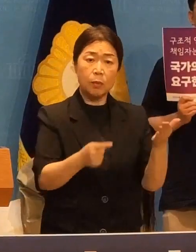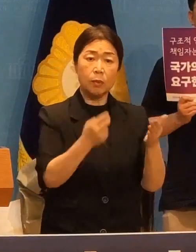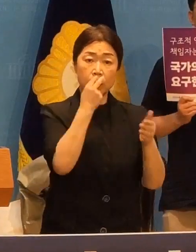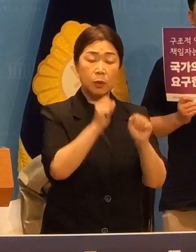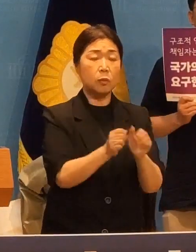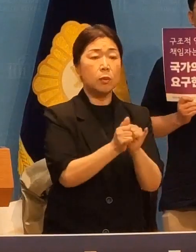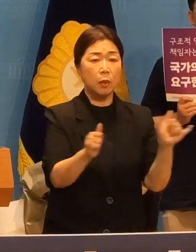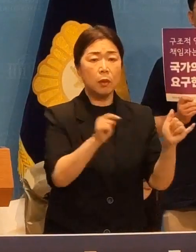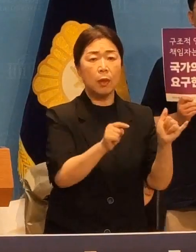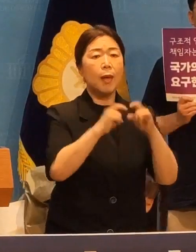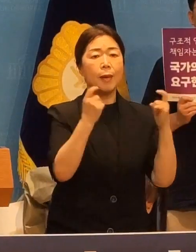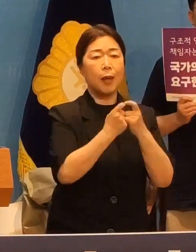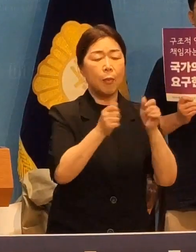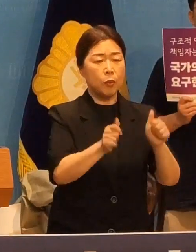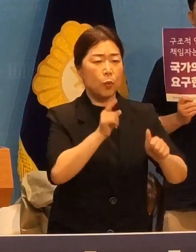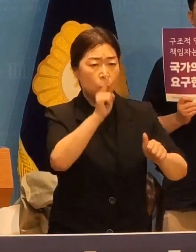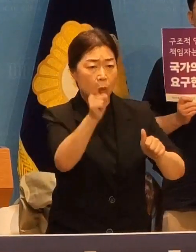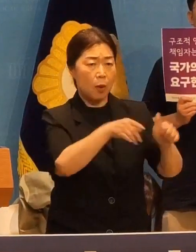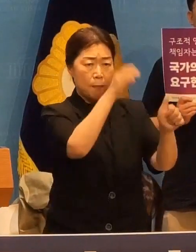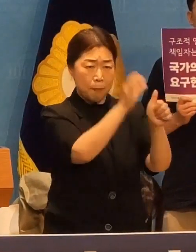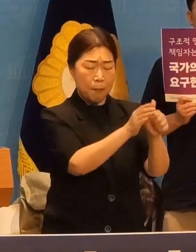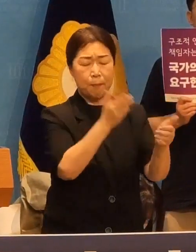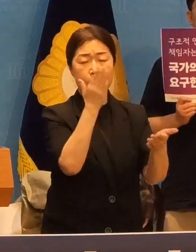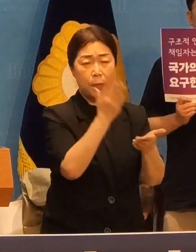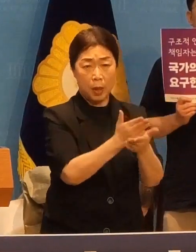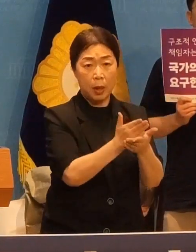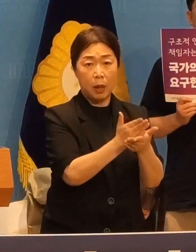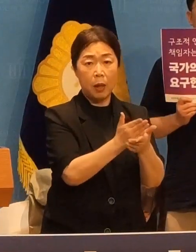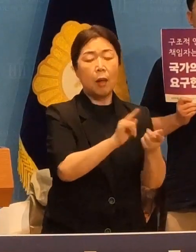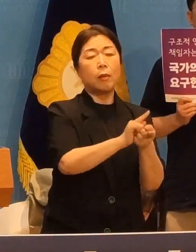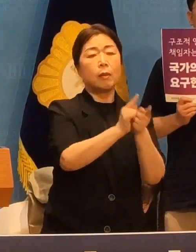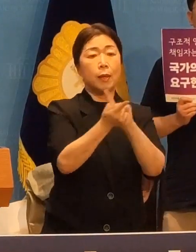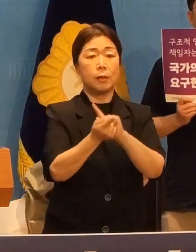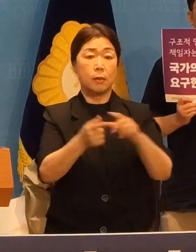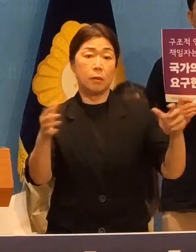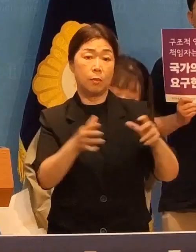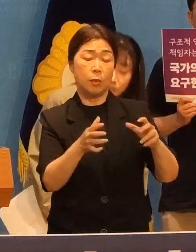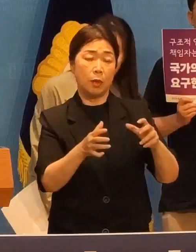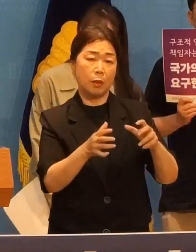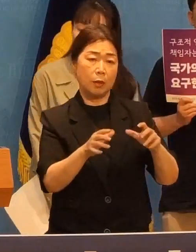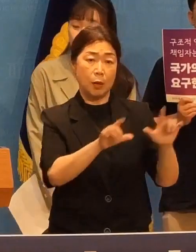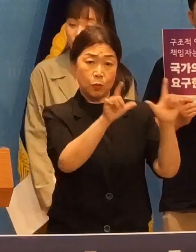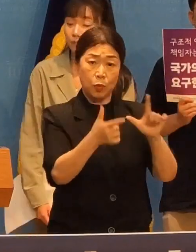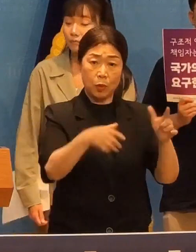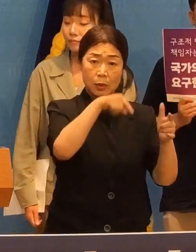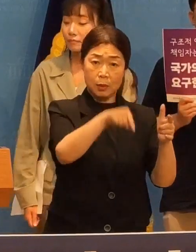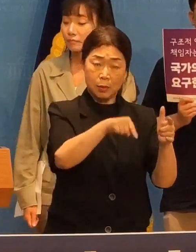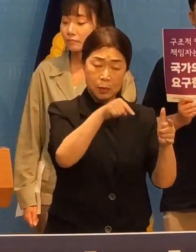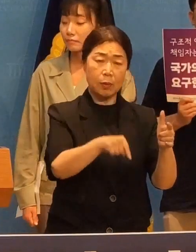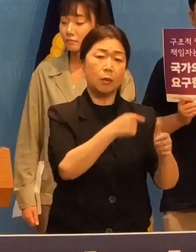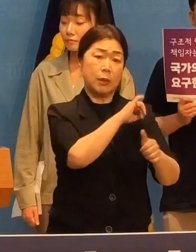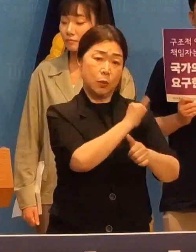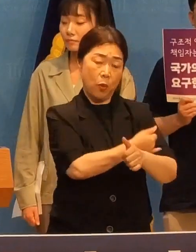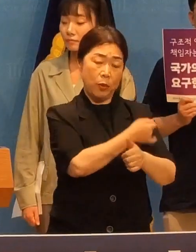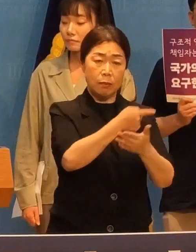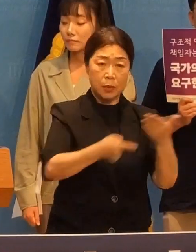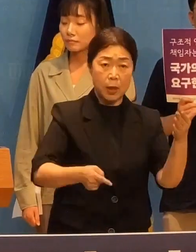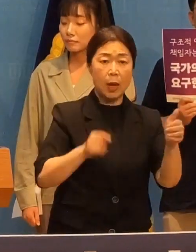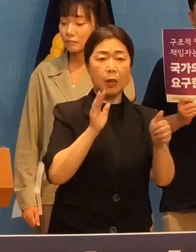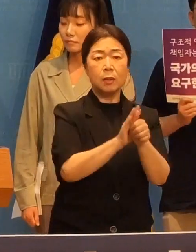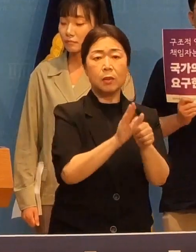개별 소송의 부담을 떠안지 않도록 집단 수용시설 등 인권 침해 피해자 지원을